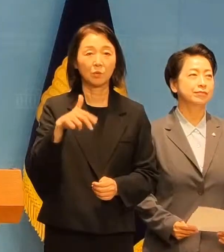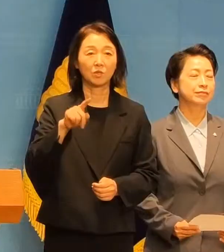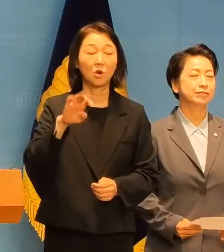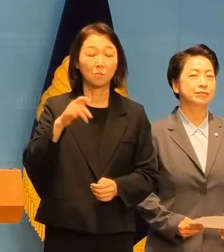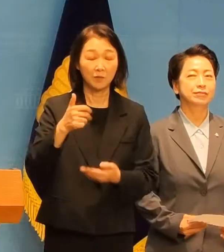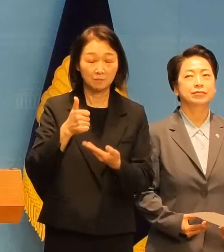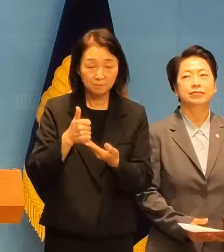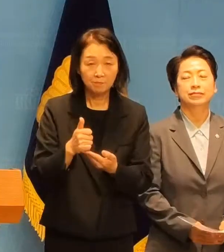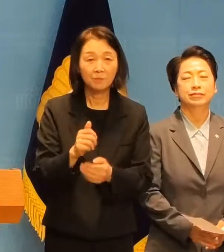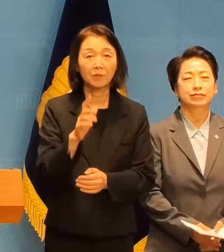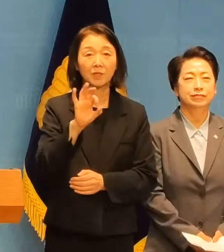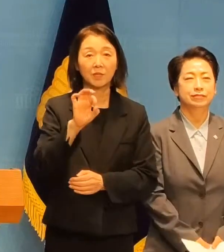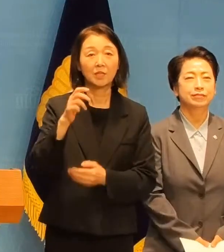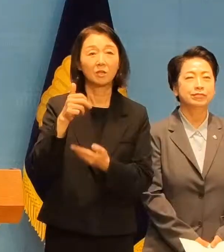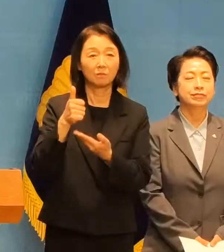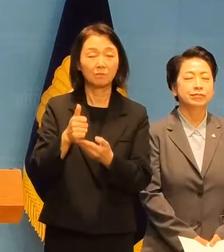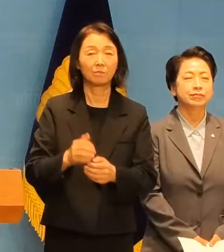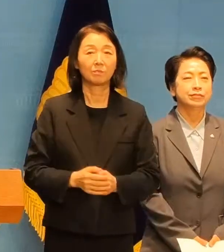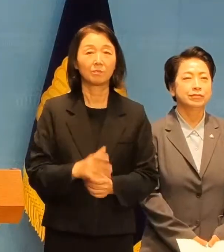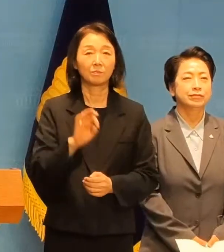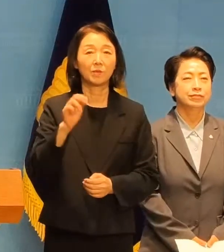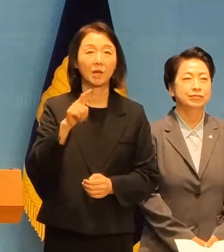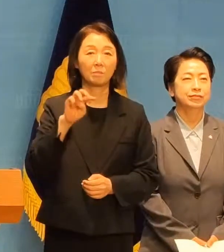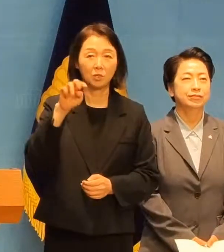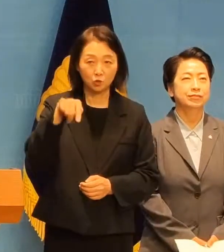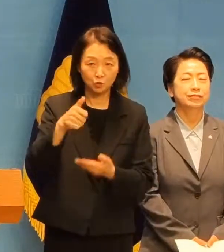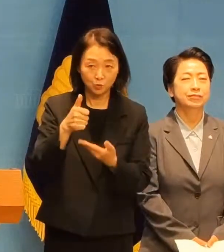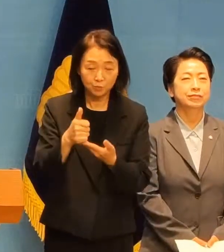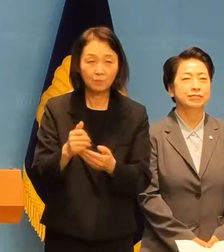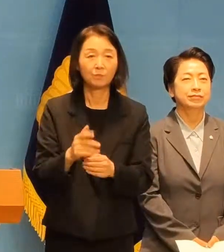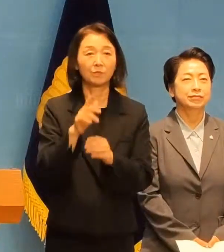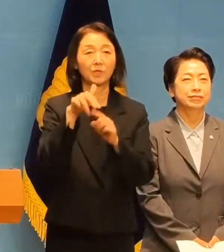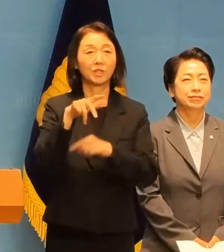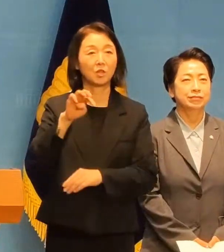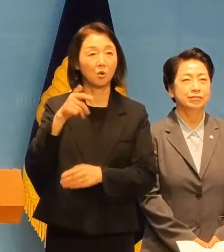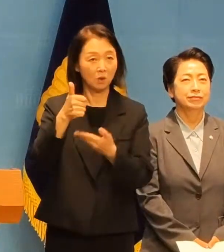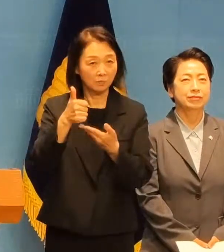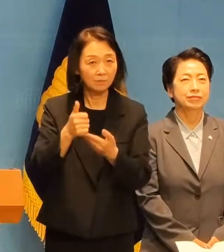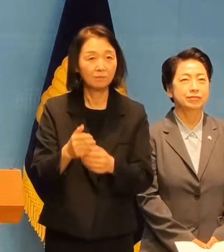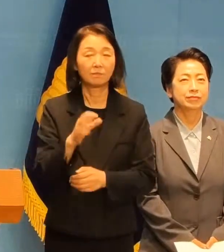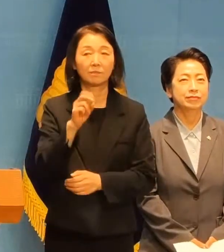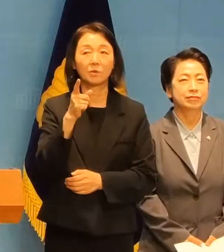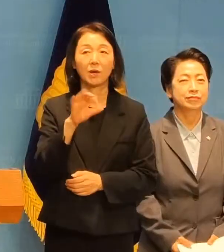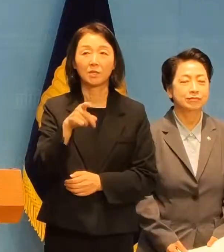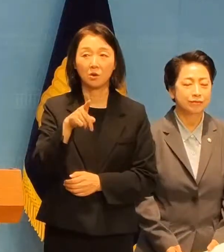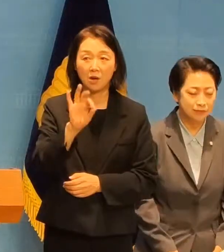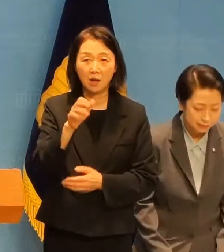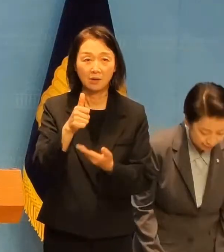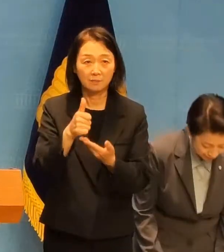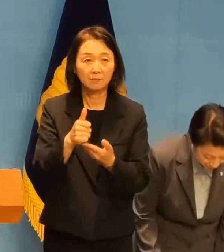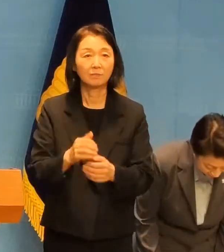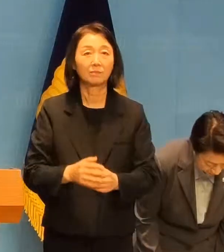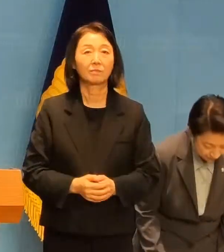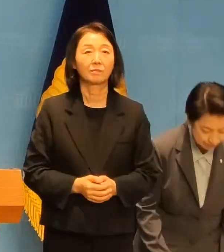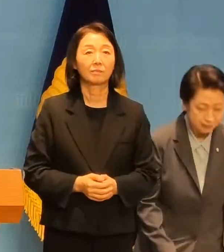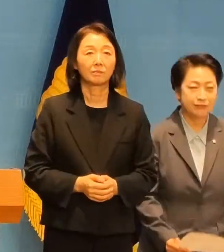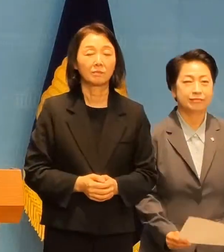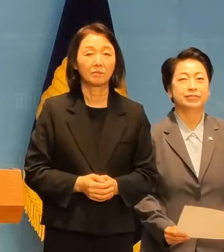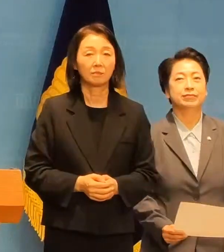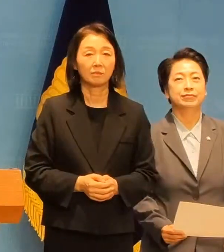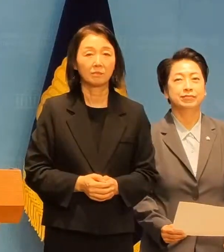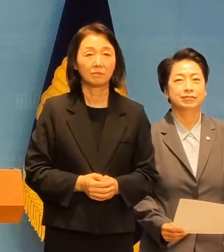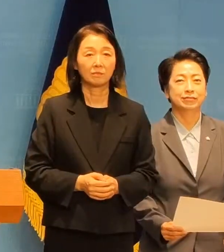오셨습니다. 이혜민 의원님 오셨습니다. 한민수 의원님 오셨고요. 이정원 의원님 오셨고 황정화 의원님 오셨고